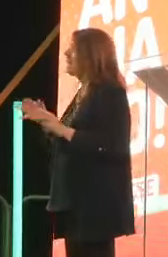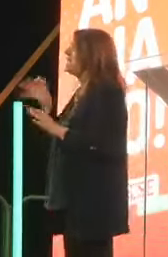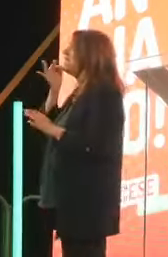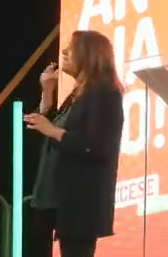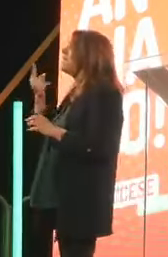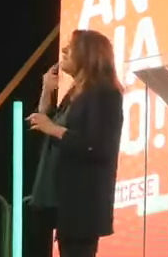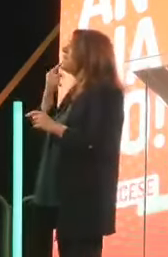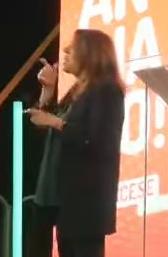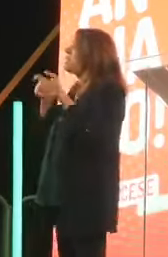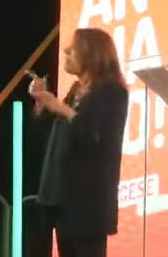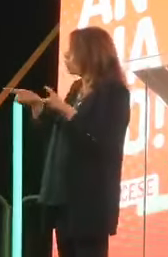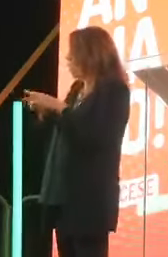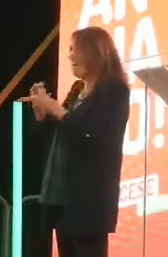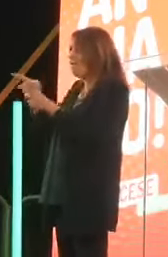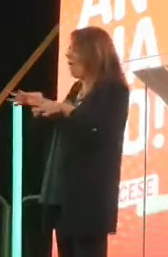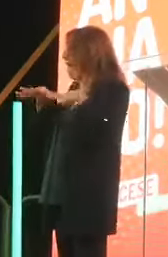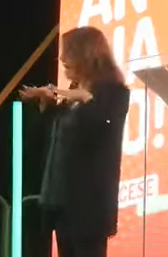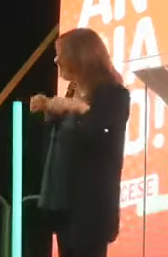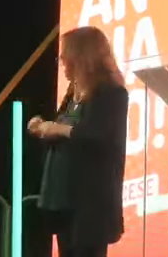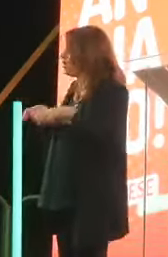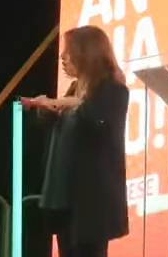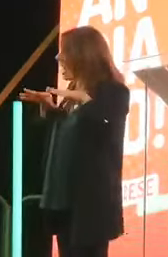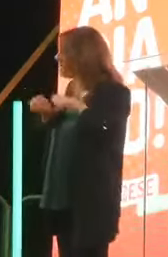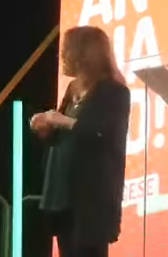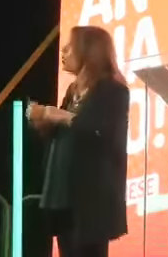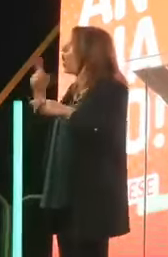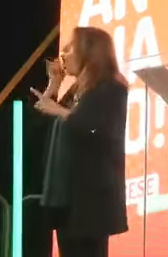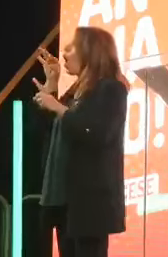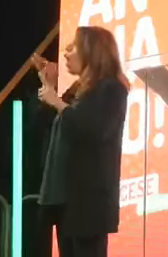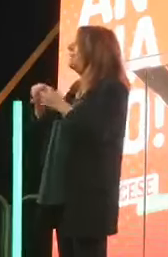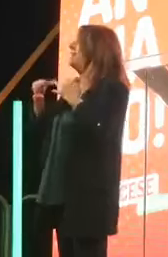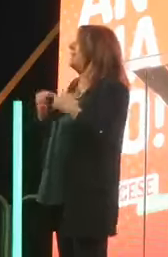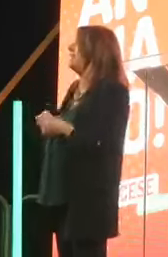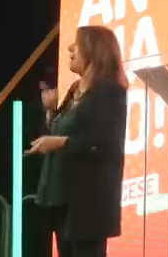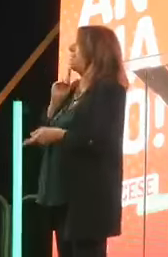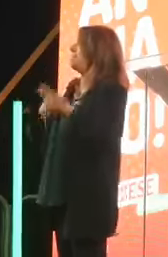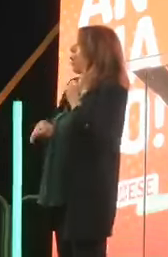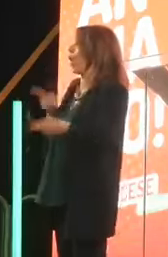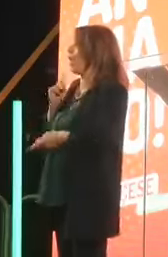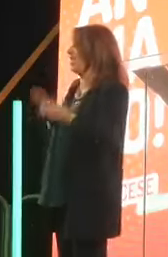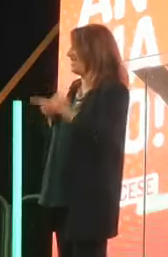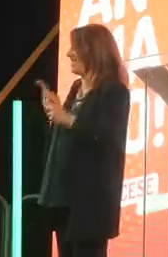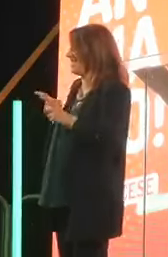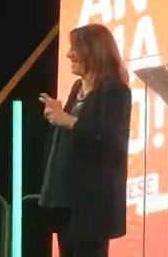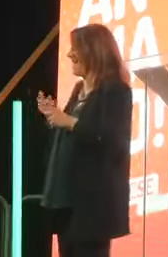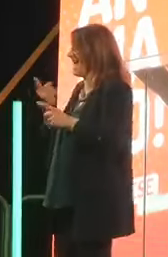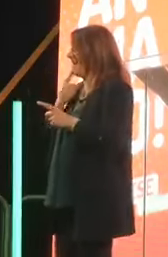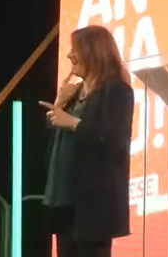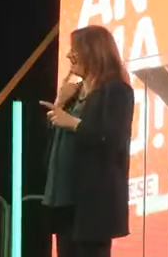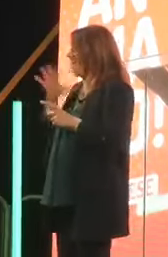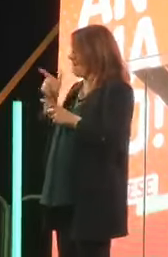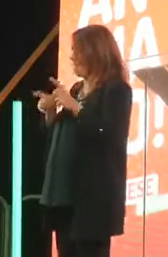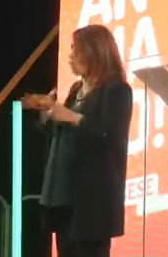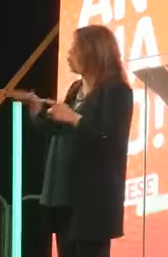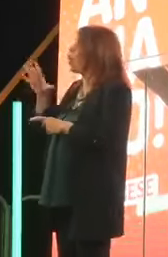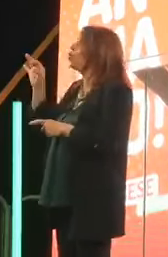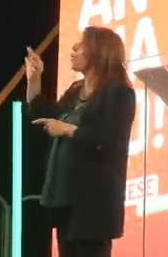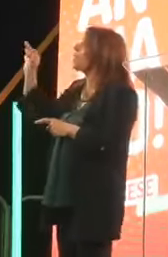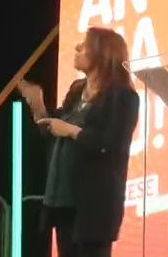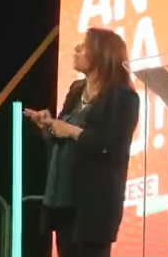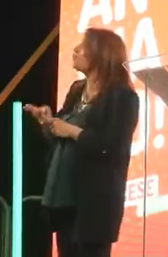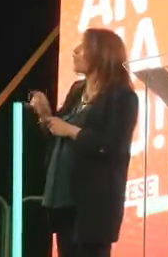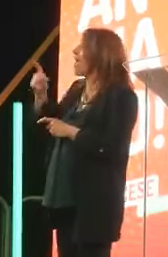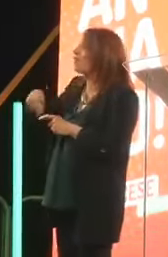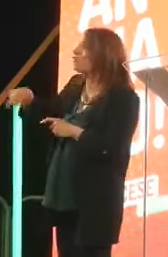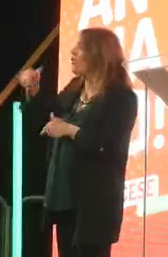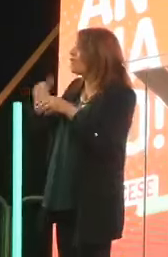ogni giorno come voi per restituire dignità alla politica in un paese dove il 50% delle elettrici e degli